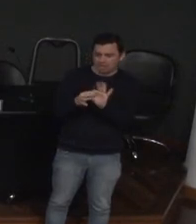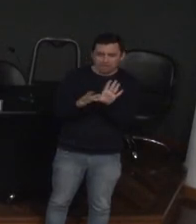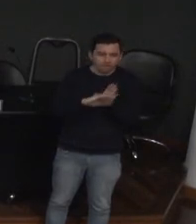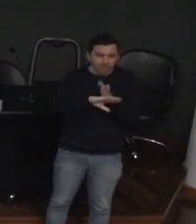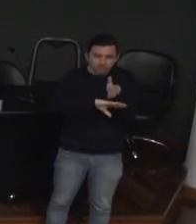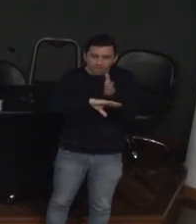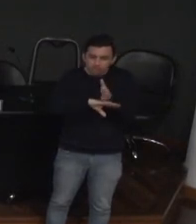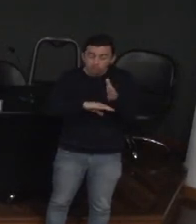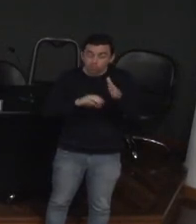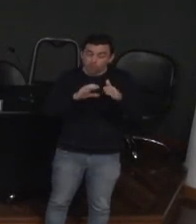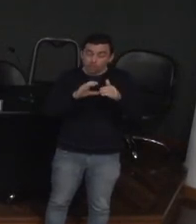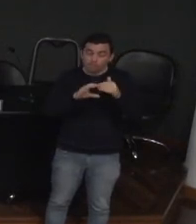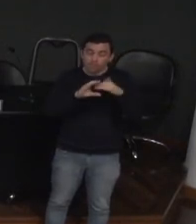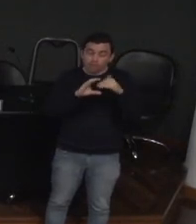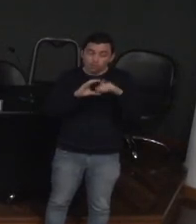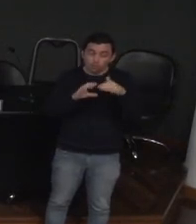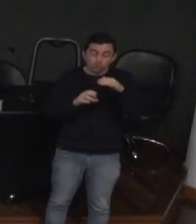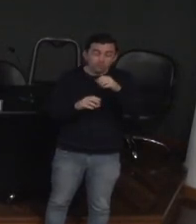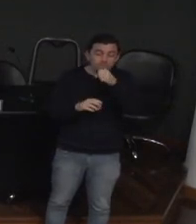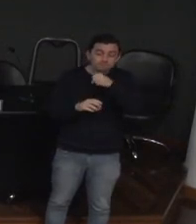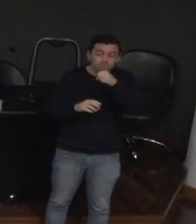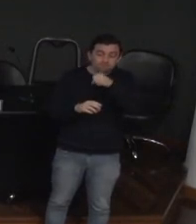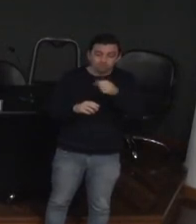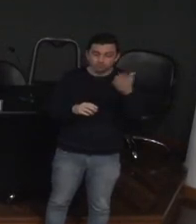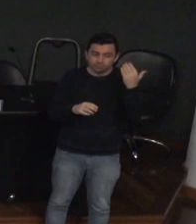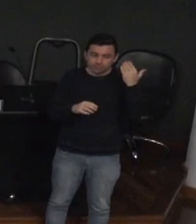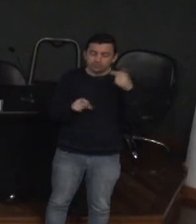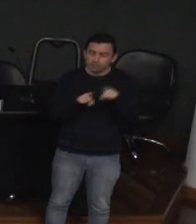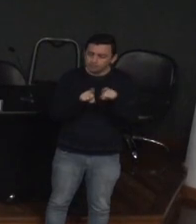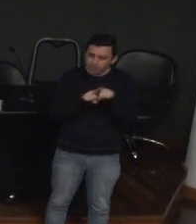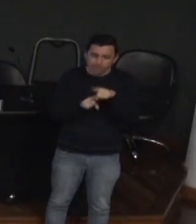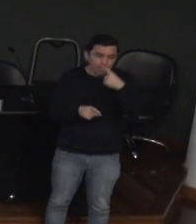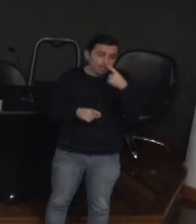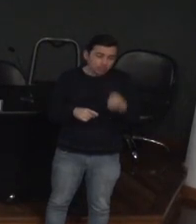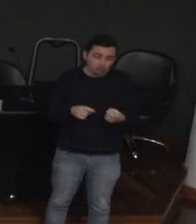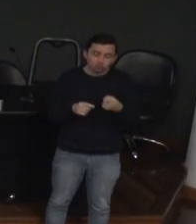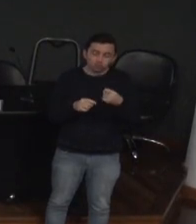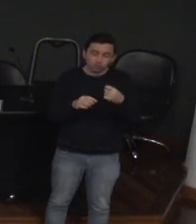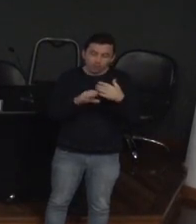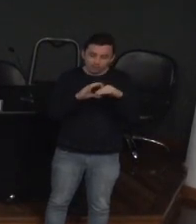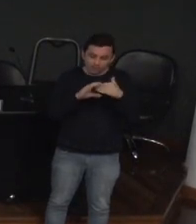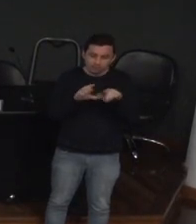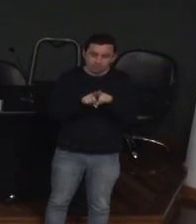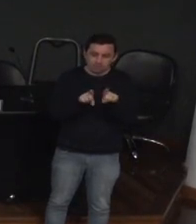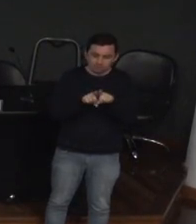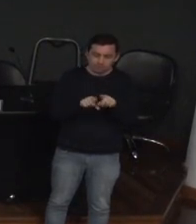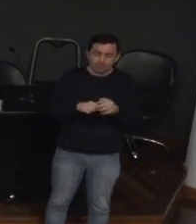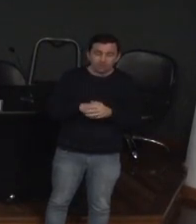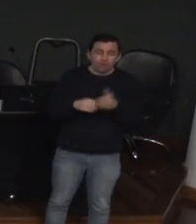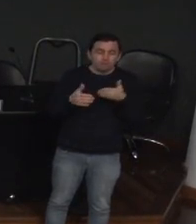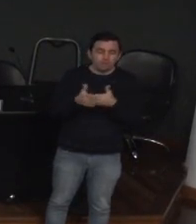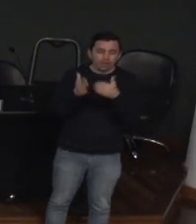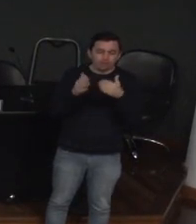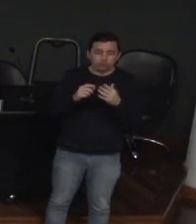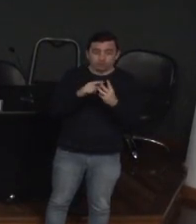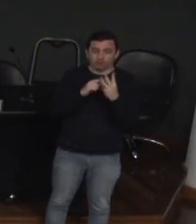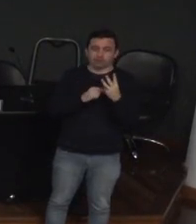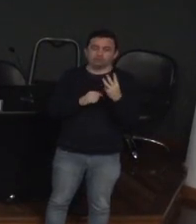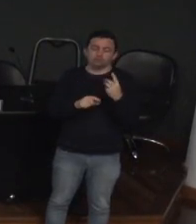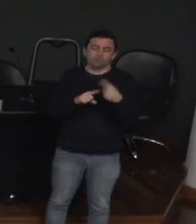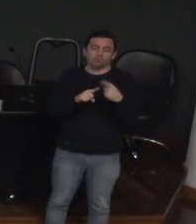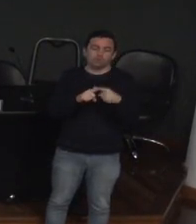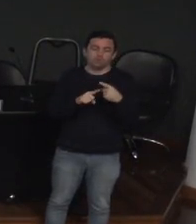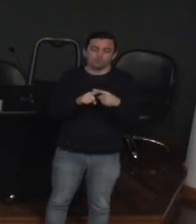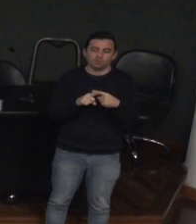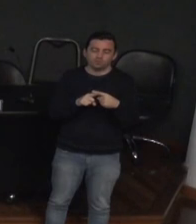a e-mails antigos, então tem que ver também na parte de descarte, né, desses e-mails, isso mais à frente. E o impacto, ele é 3, porque seria um